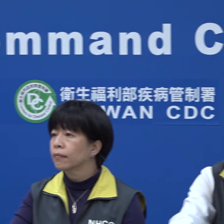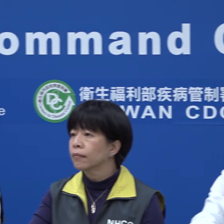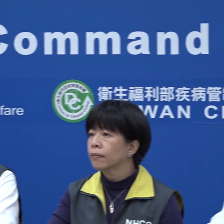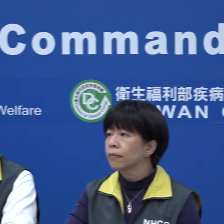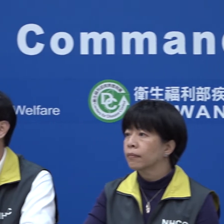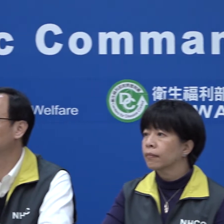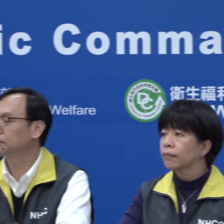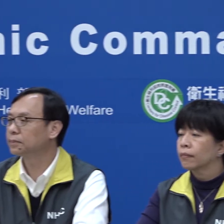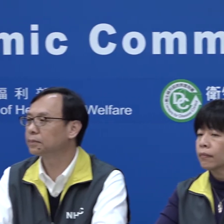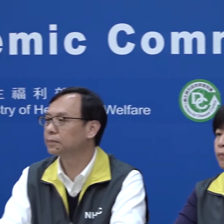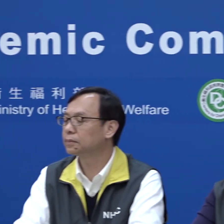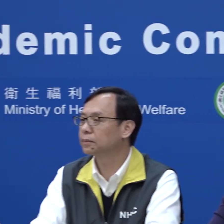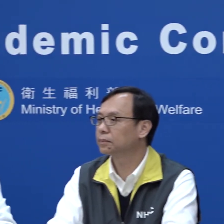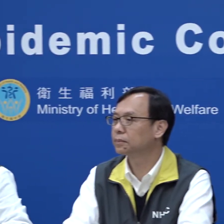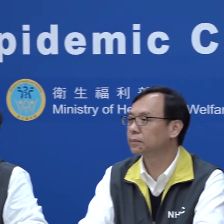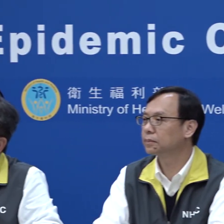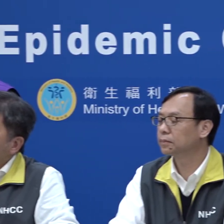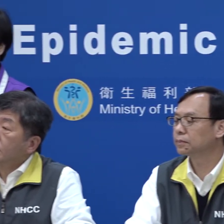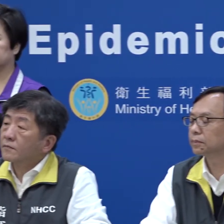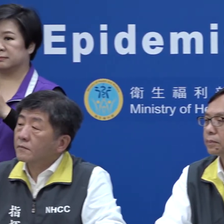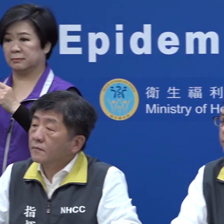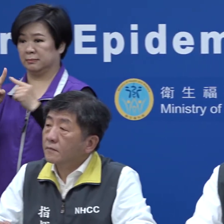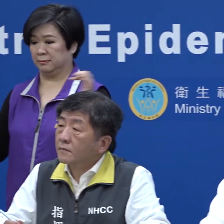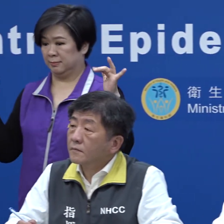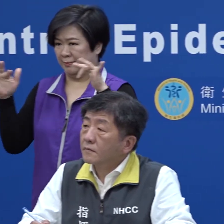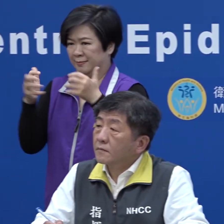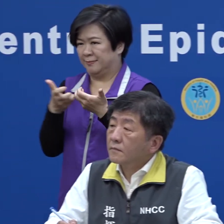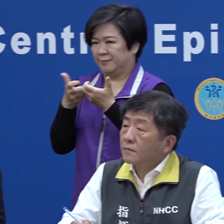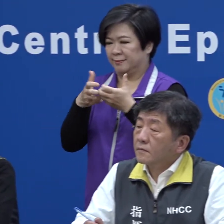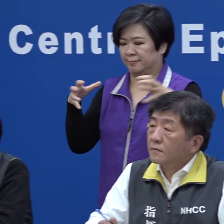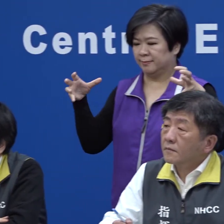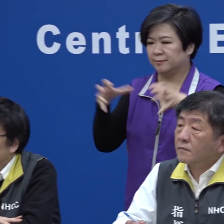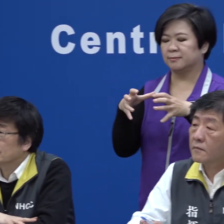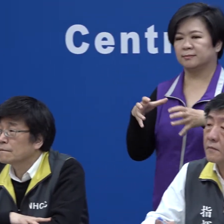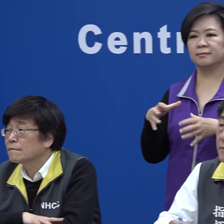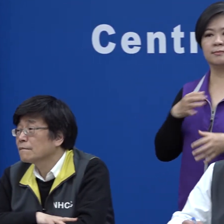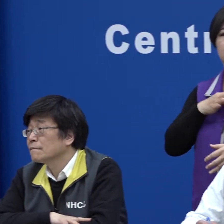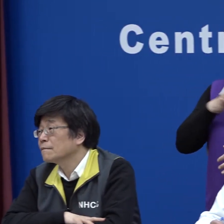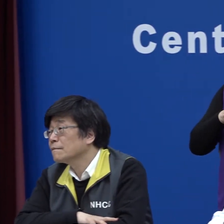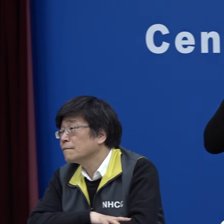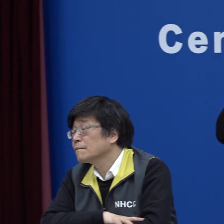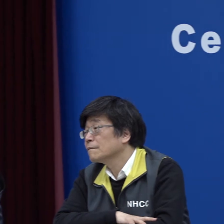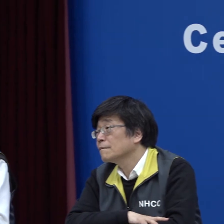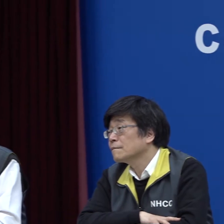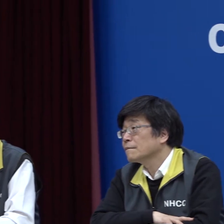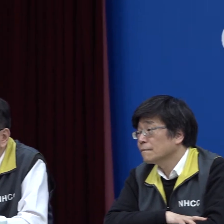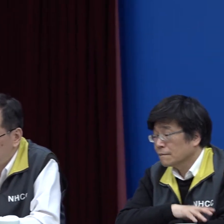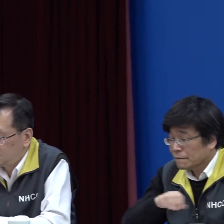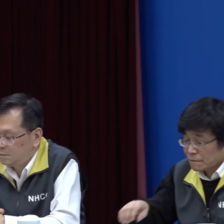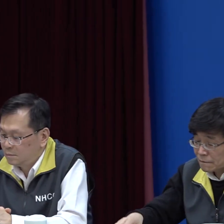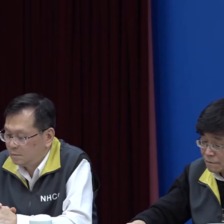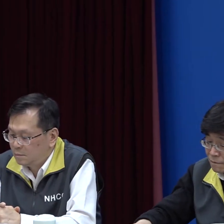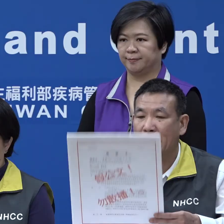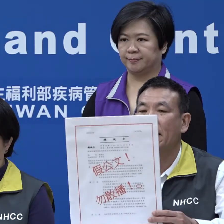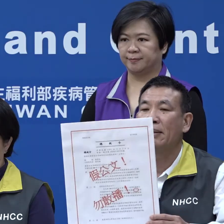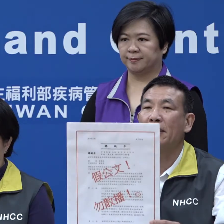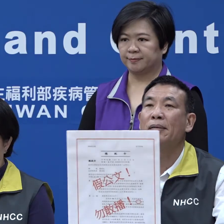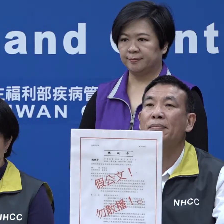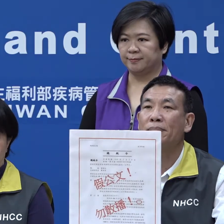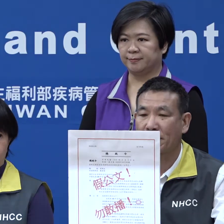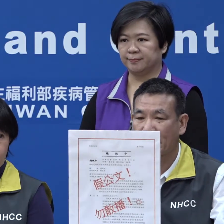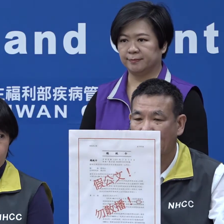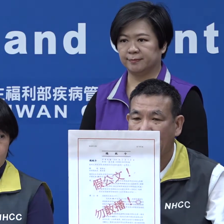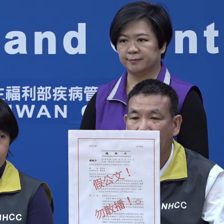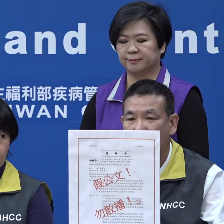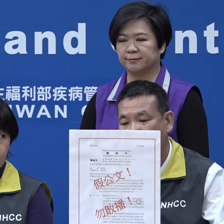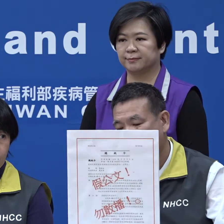会辨识假讯息，而且不要转传，如果触法将处3年以下刑期或被罚新台币300万元。民众可多